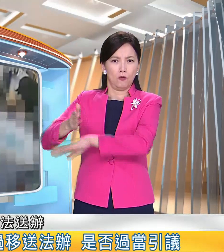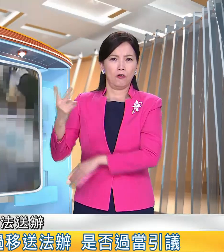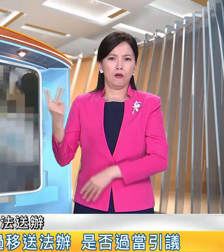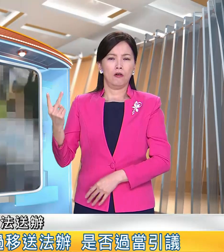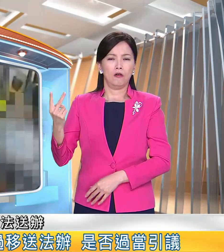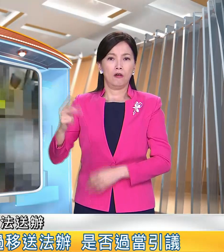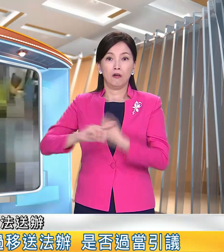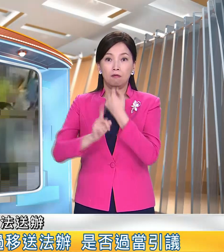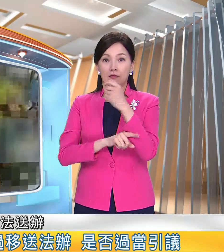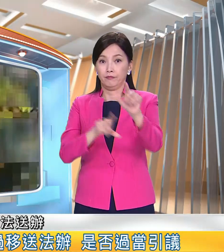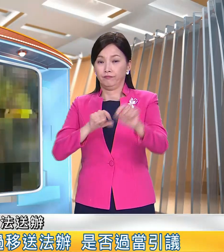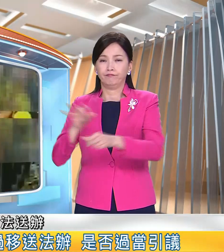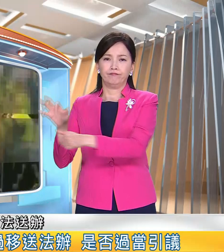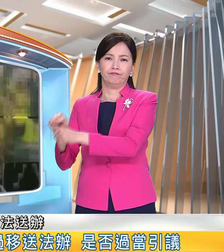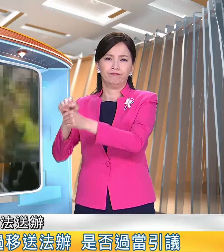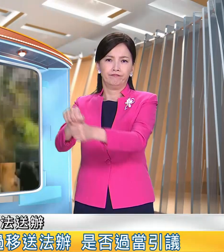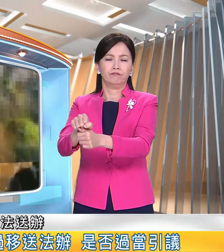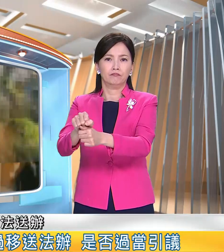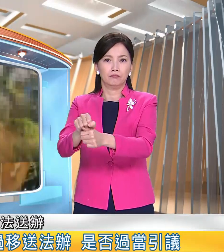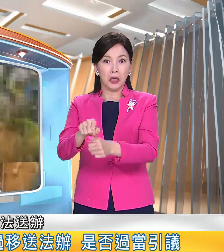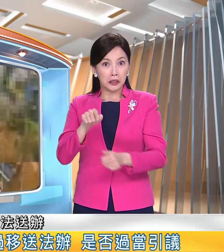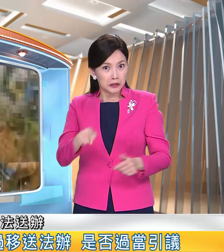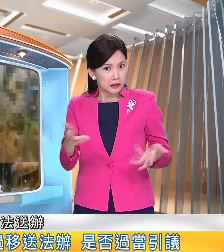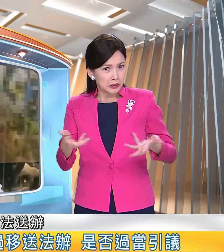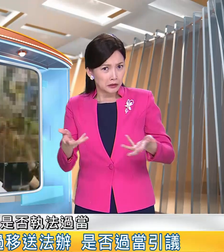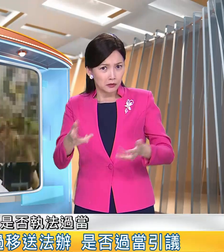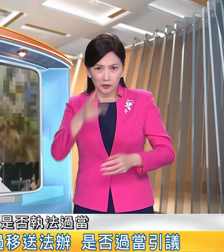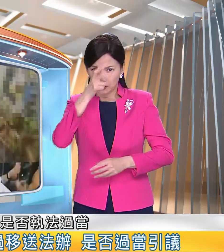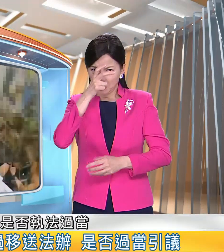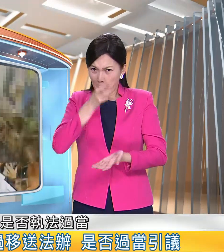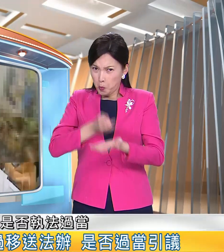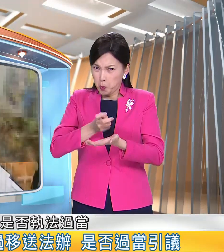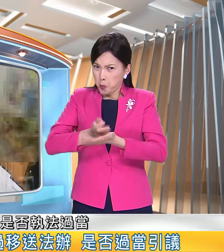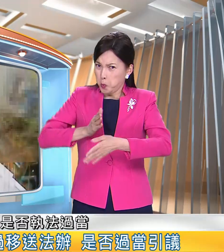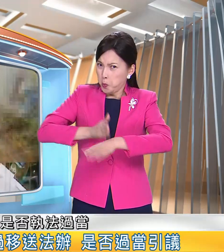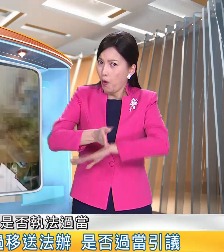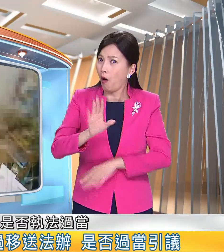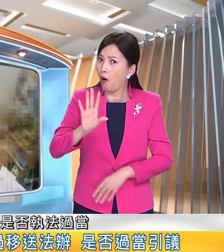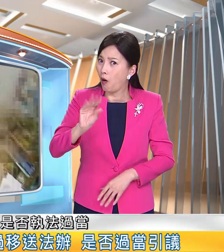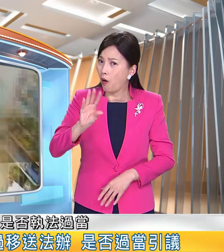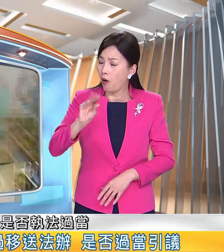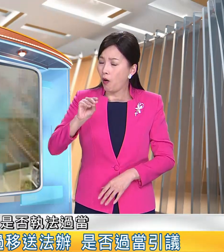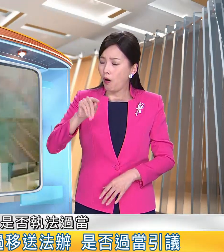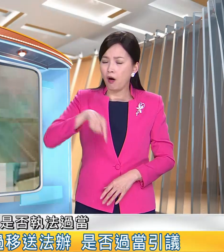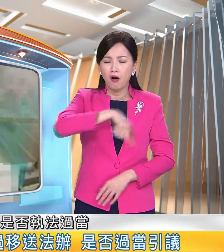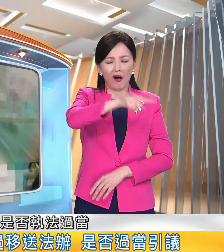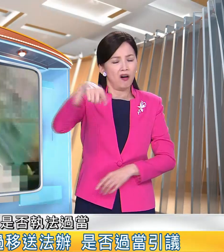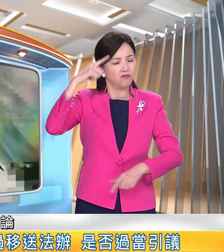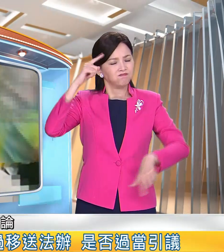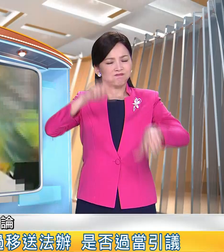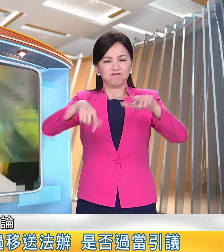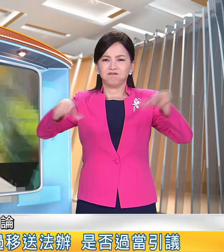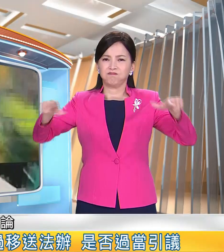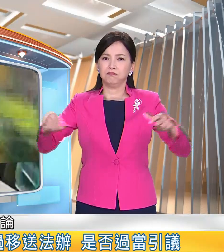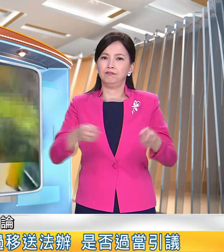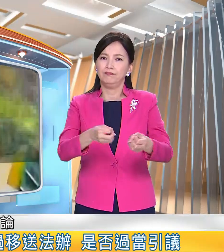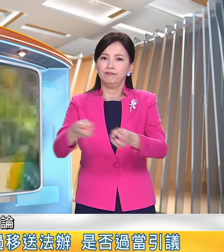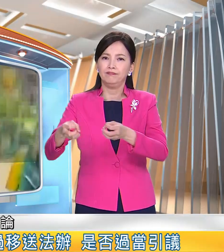2次，并且依法送办。争起事件，警方是否执法过当，也引发了不同的议